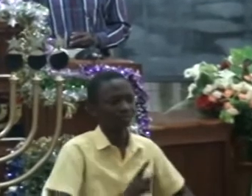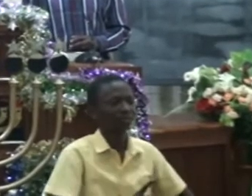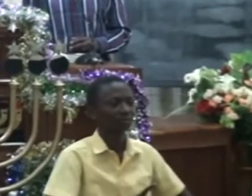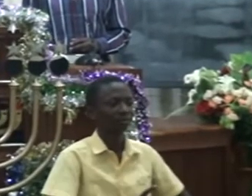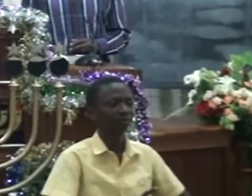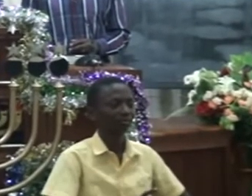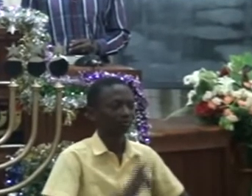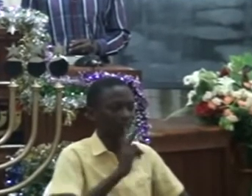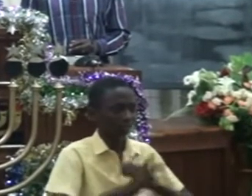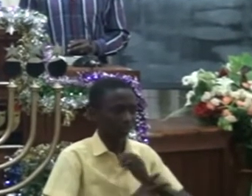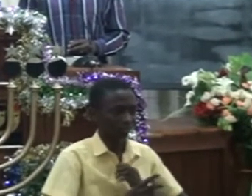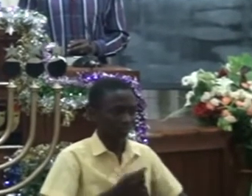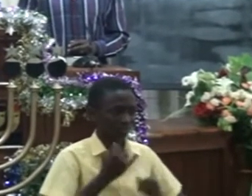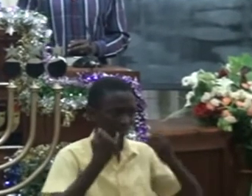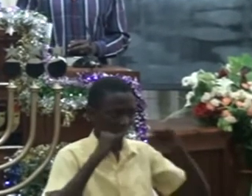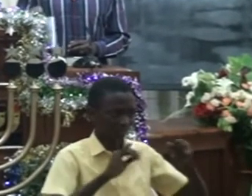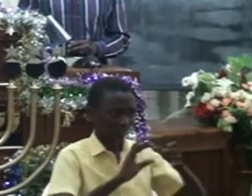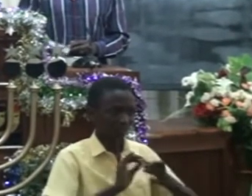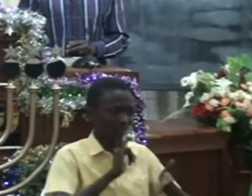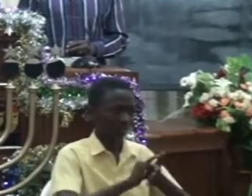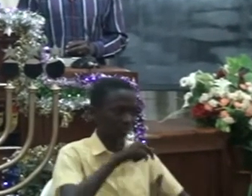informés de ce que Dieu fait aujourd'hui,